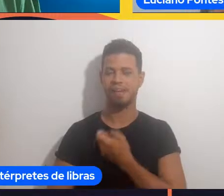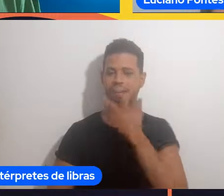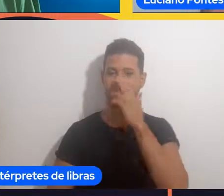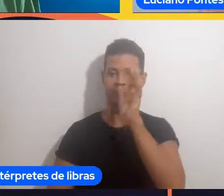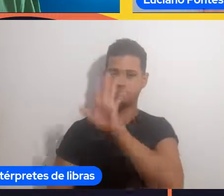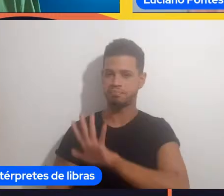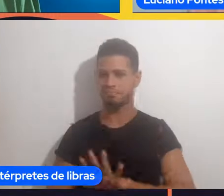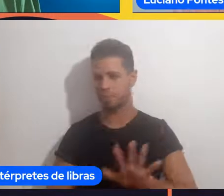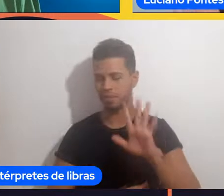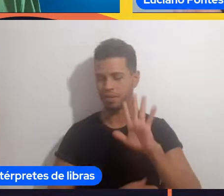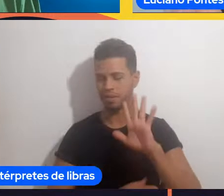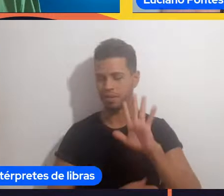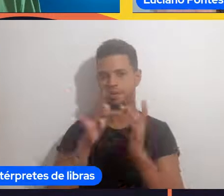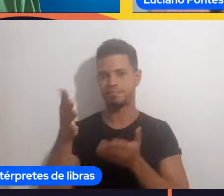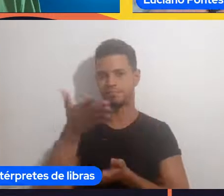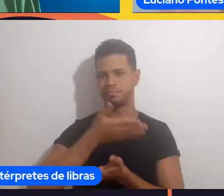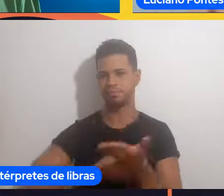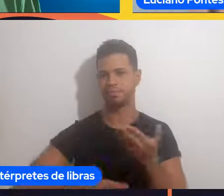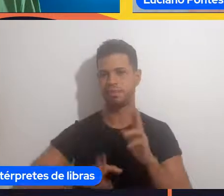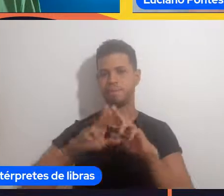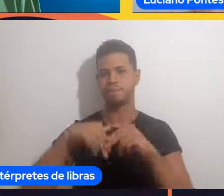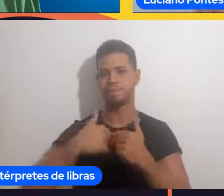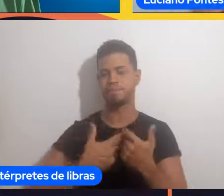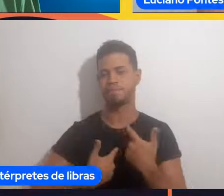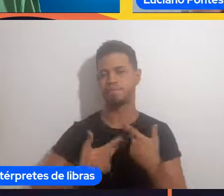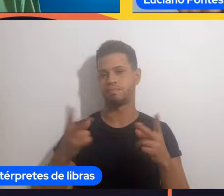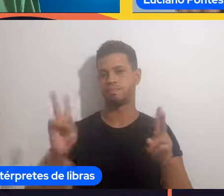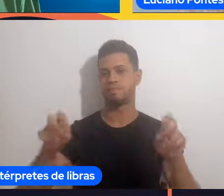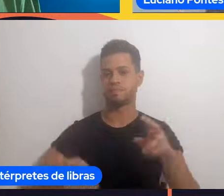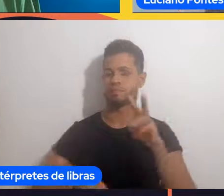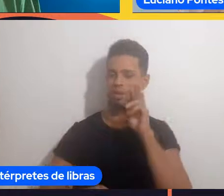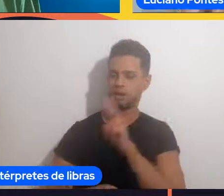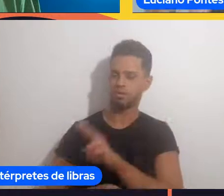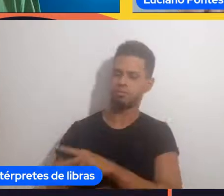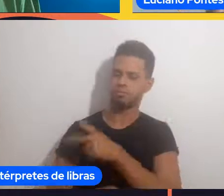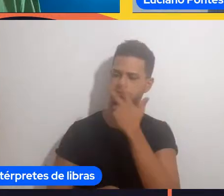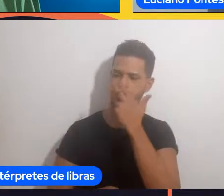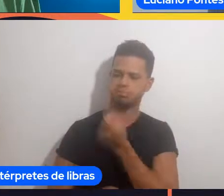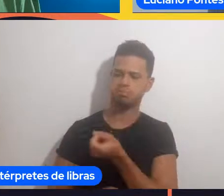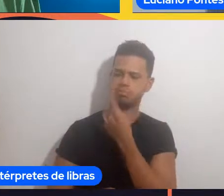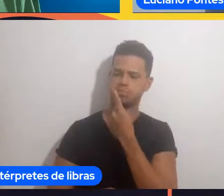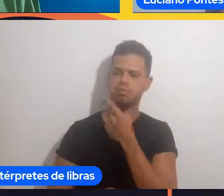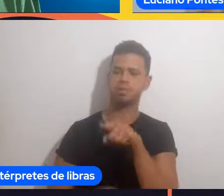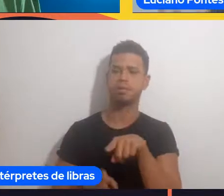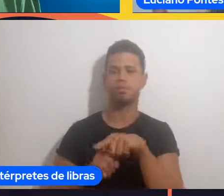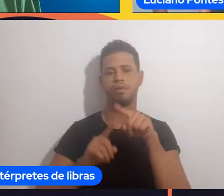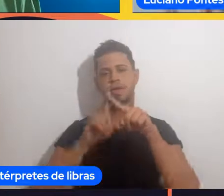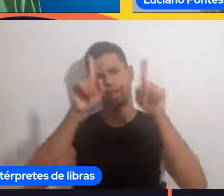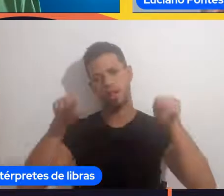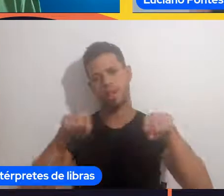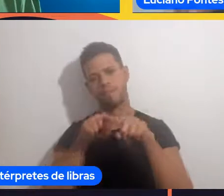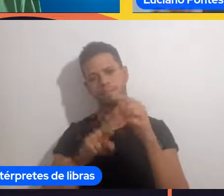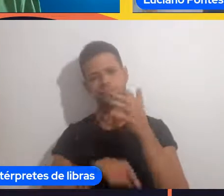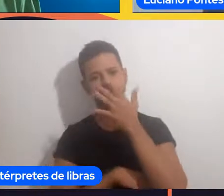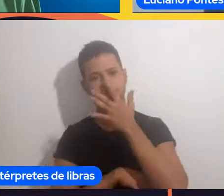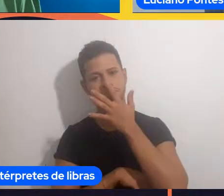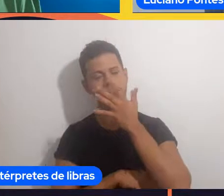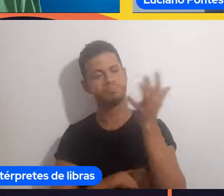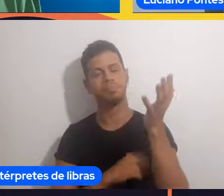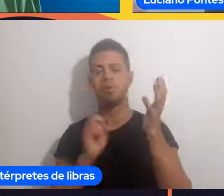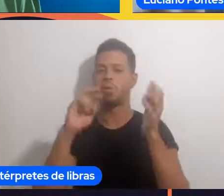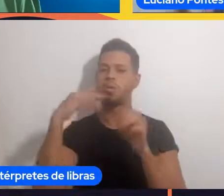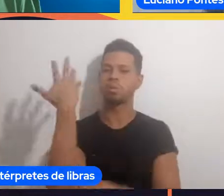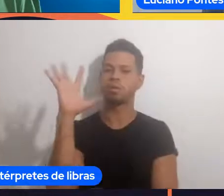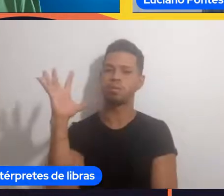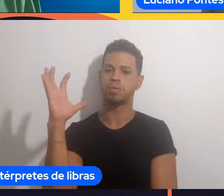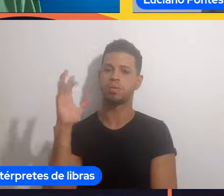relação, e aí por isso que tem aquele fascínio de olhar para aquela figura como quem olha também para um quadro, para a natureza, né? Quando você para para ver uma